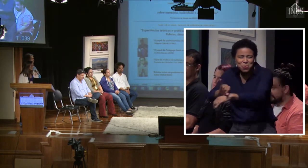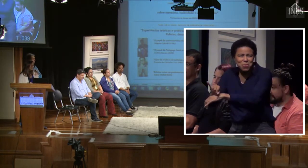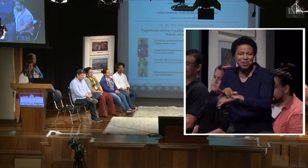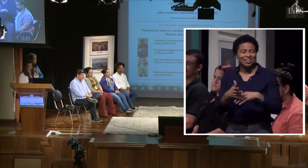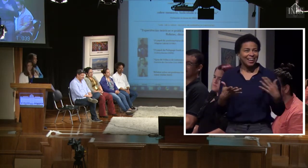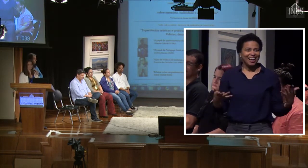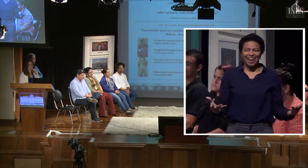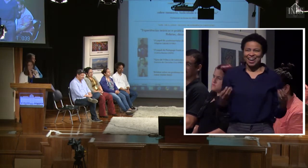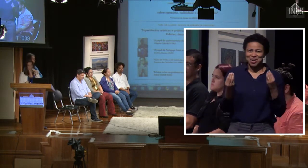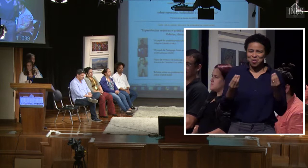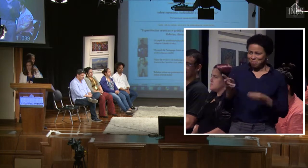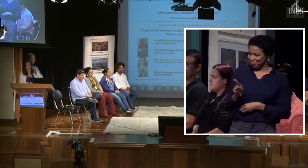surdos. Obrigada.